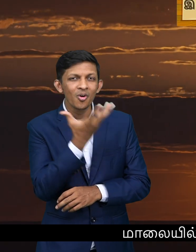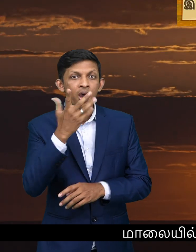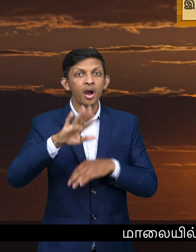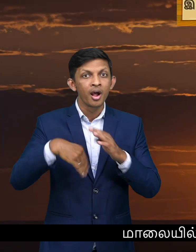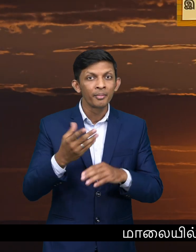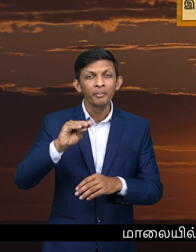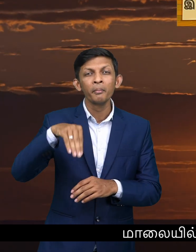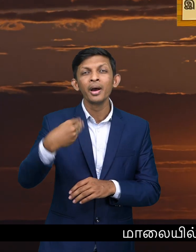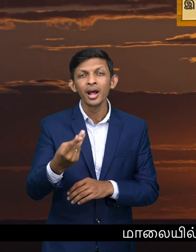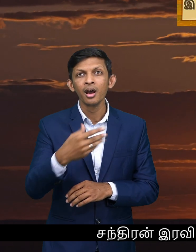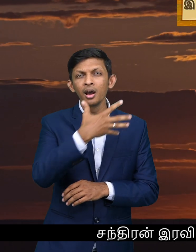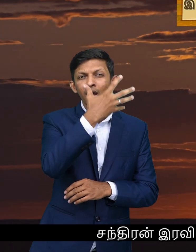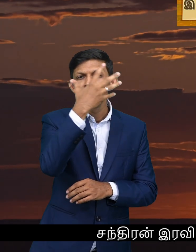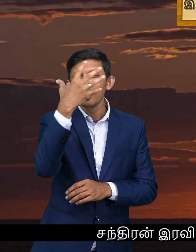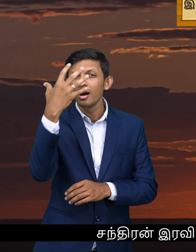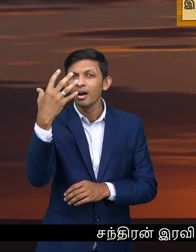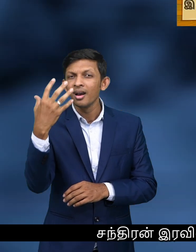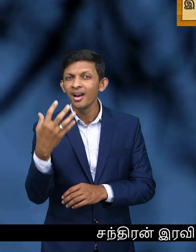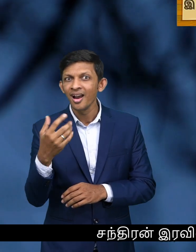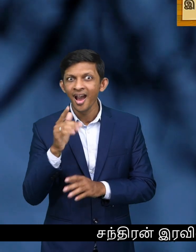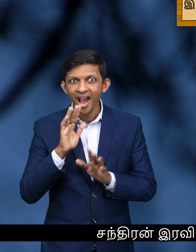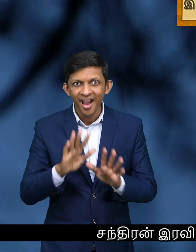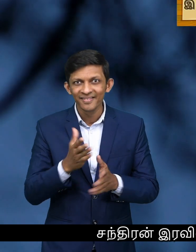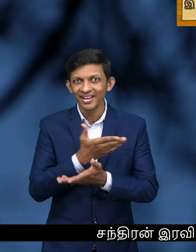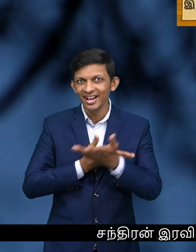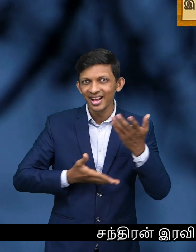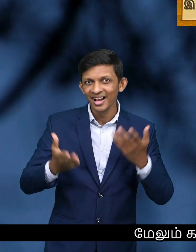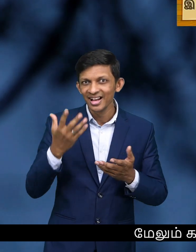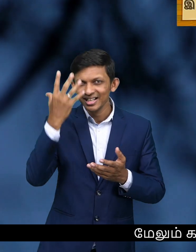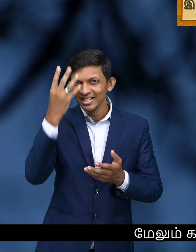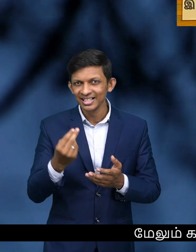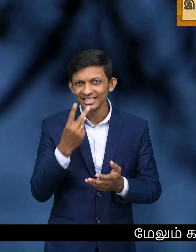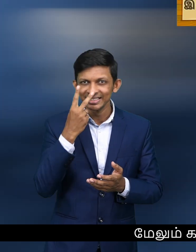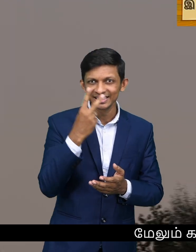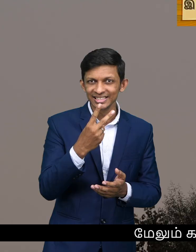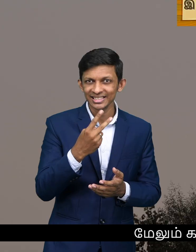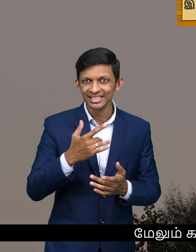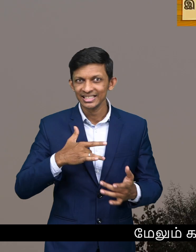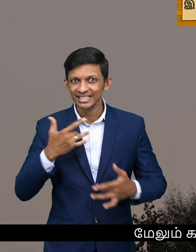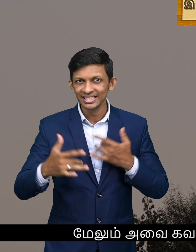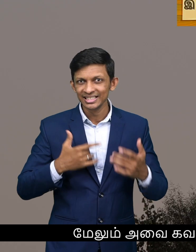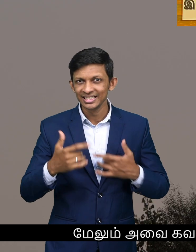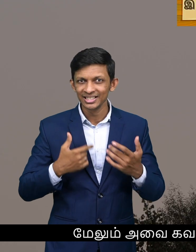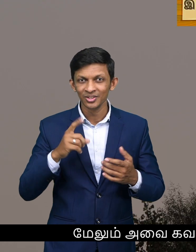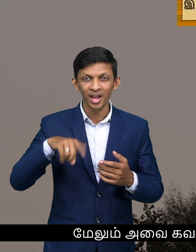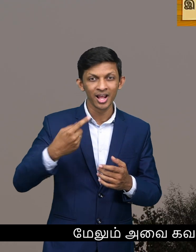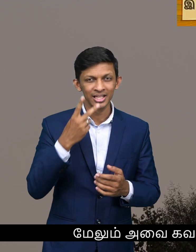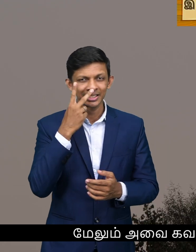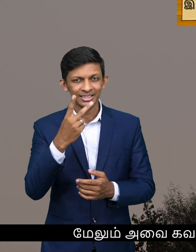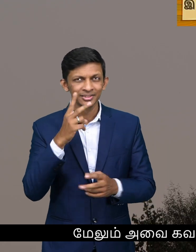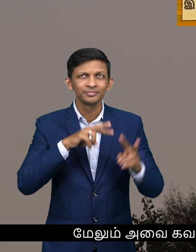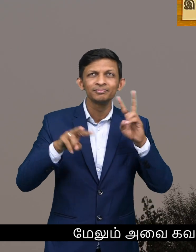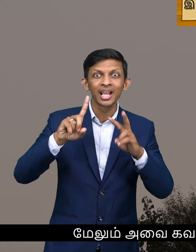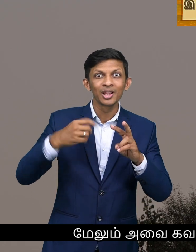சூரிய அஸ்தமானம் மற்றும் சந்திரன் இரவில் அதன் இடத்தை பெறுகிறது, மேலும் காலையில் மறைந்துவிடும். மேலும் அவை